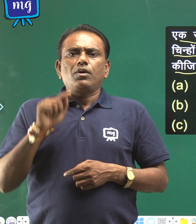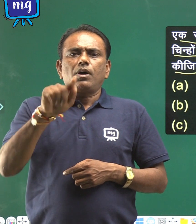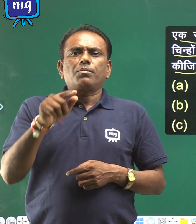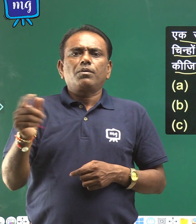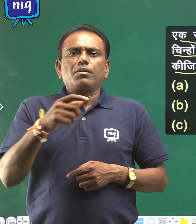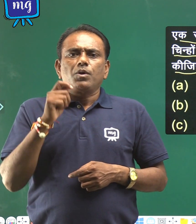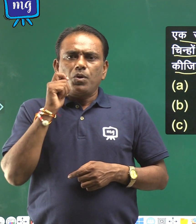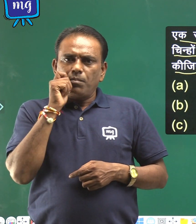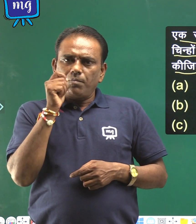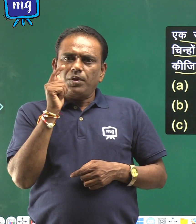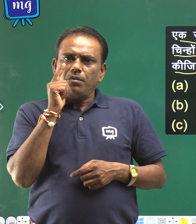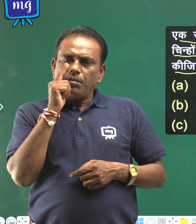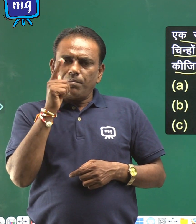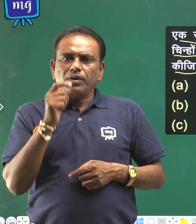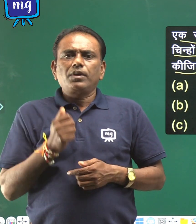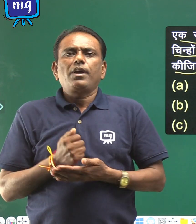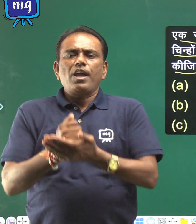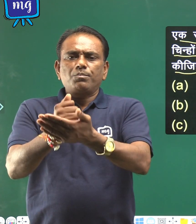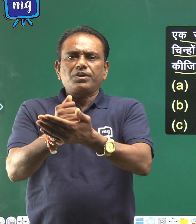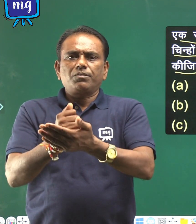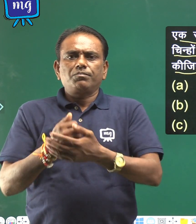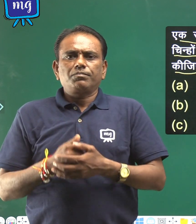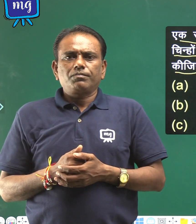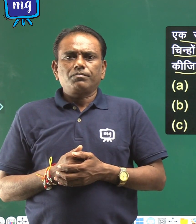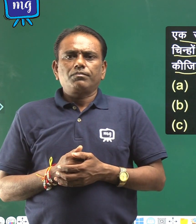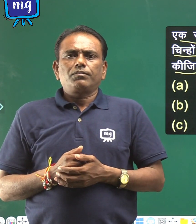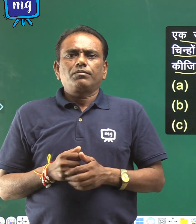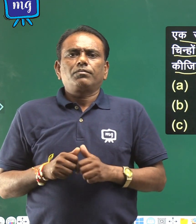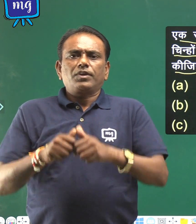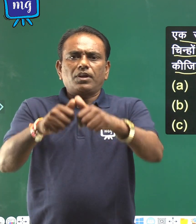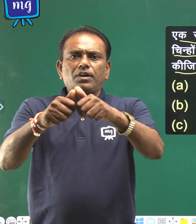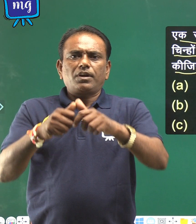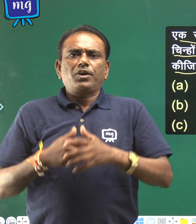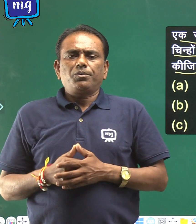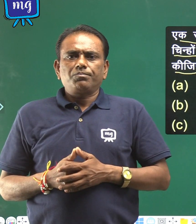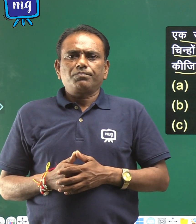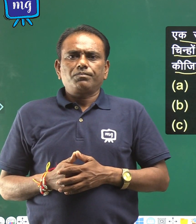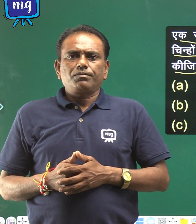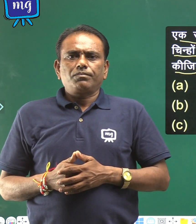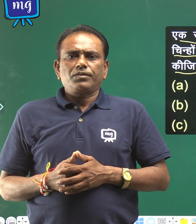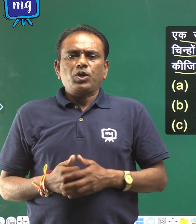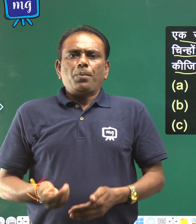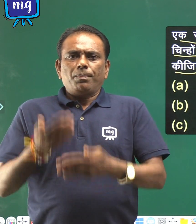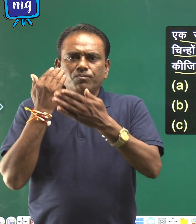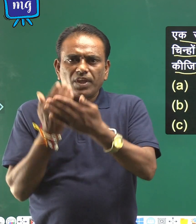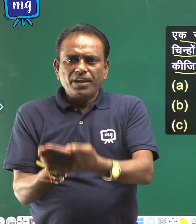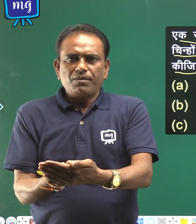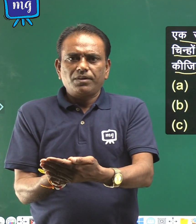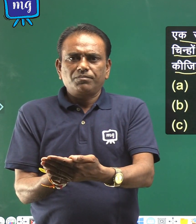आपको आपके माता पिता की सहायता से हल करना है। धन्यवाद।